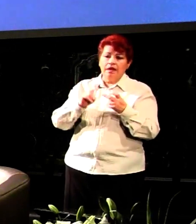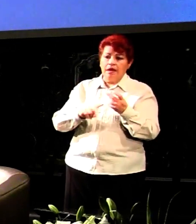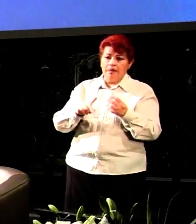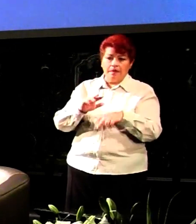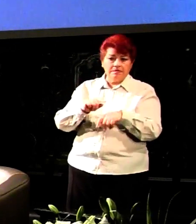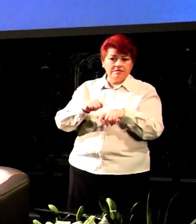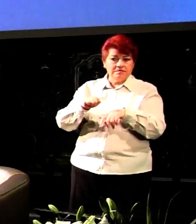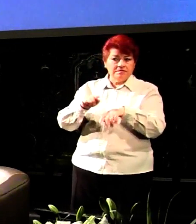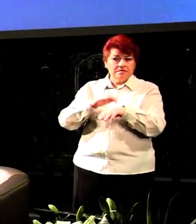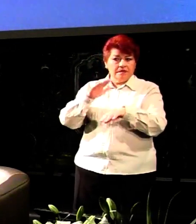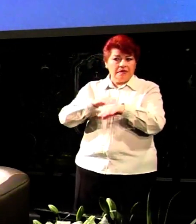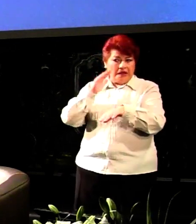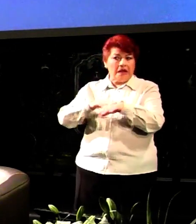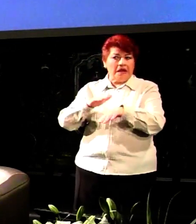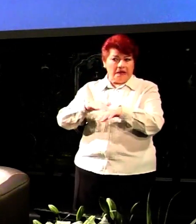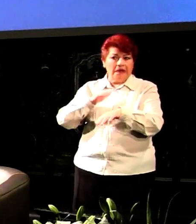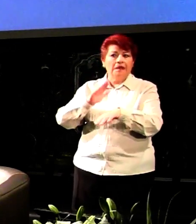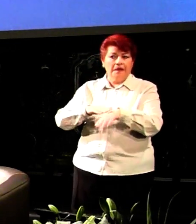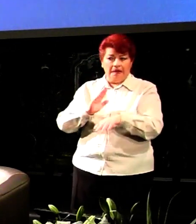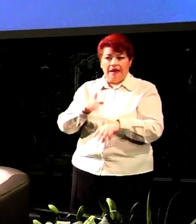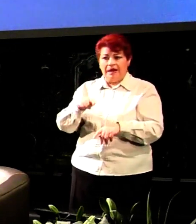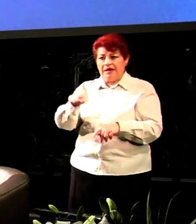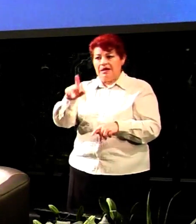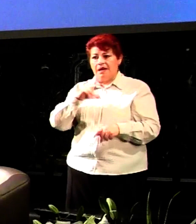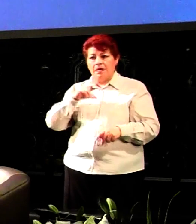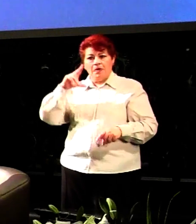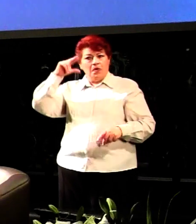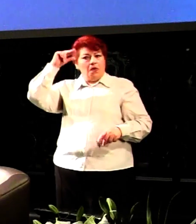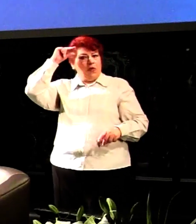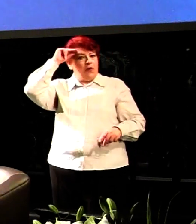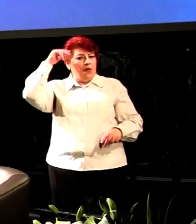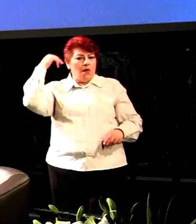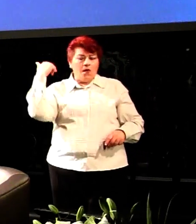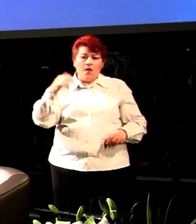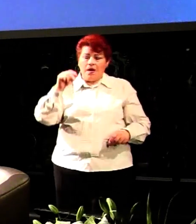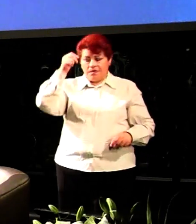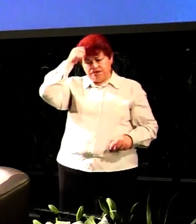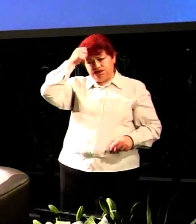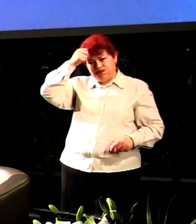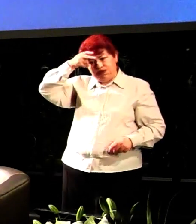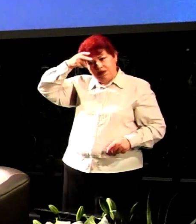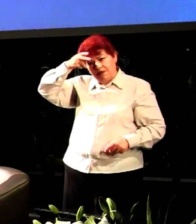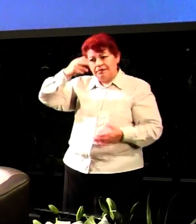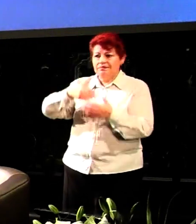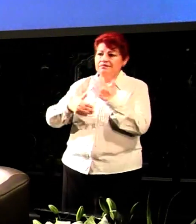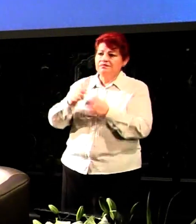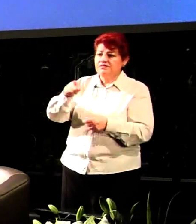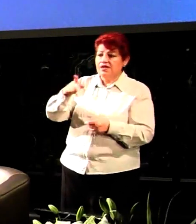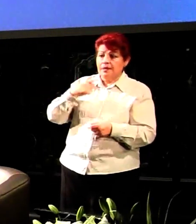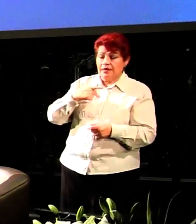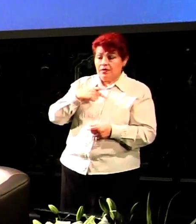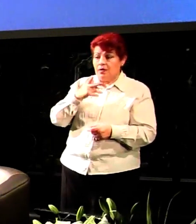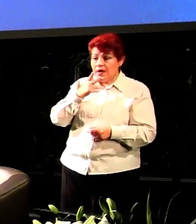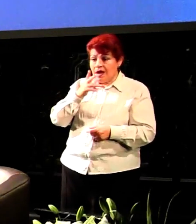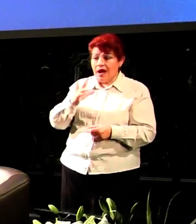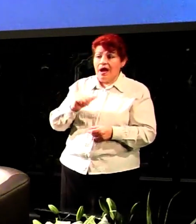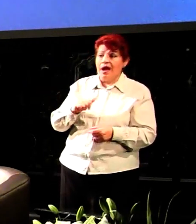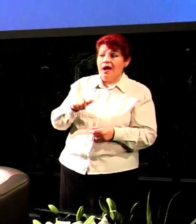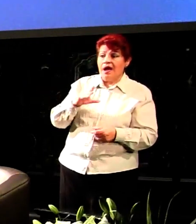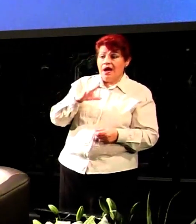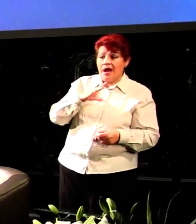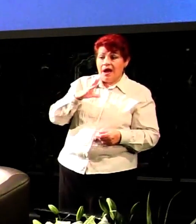buenas calificaciones, considerábamos que era una persona muy inteligente. Y si a esta persona se le ponía un test